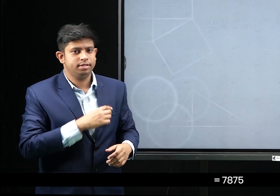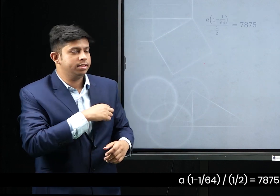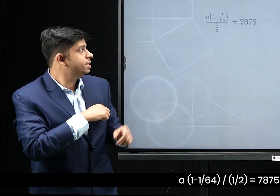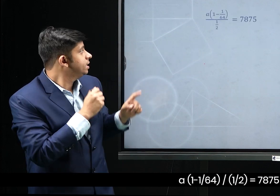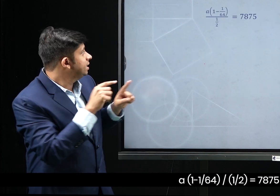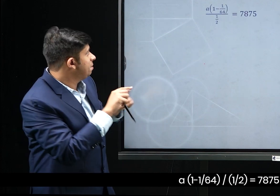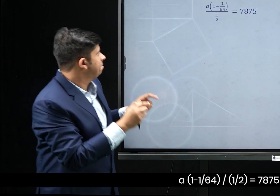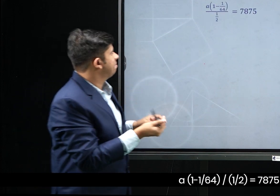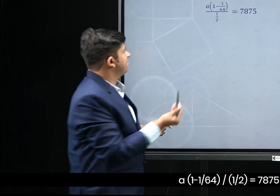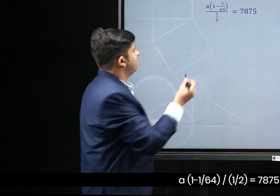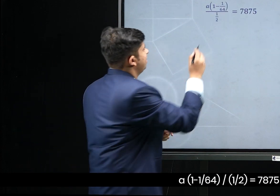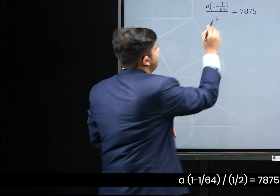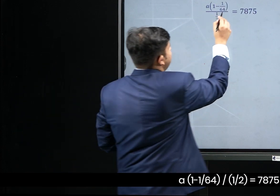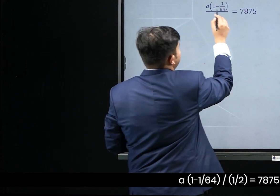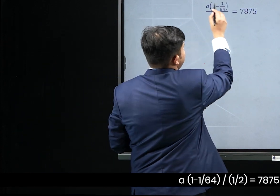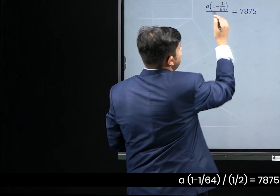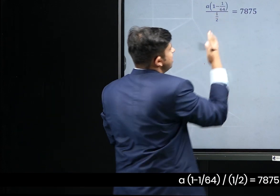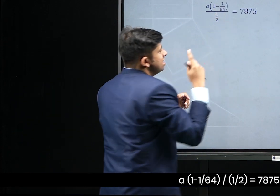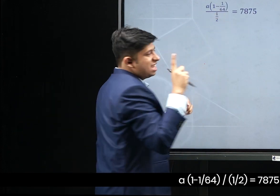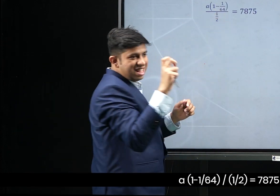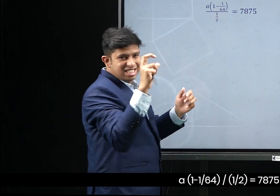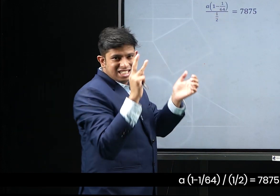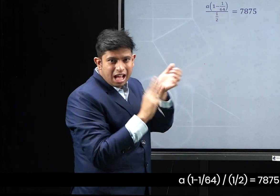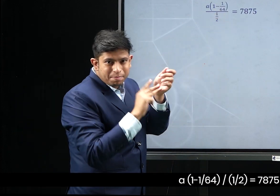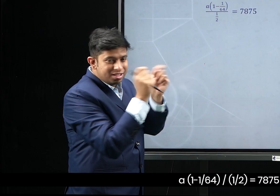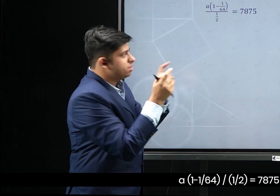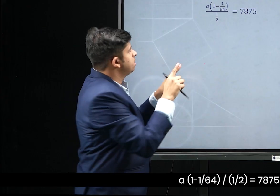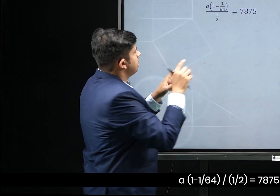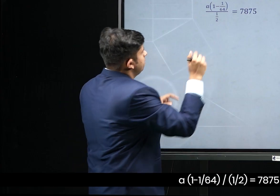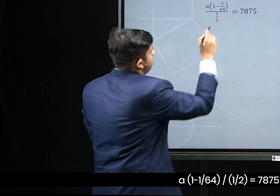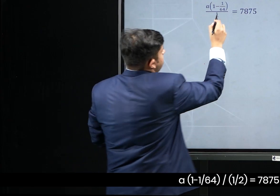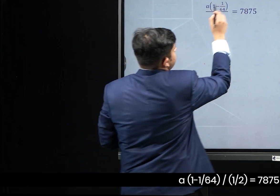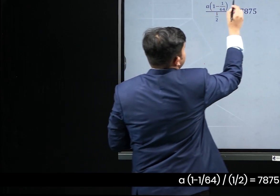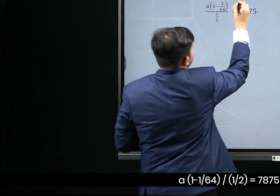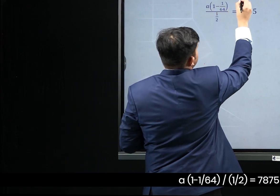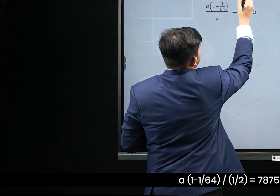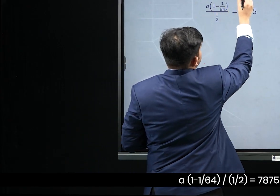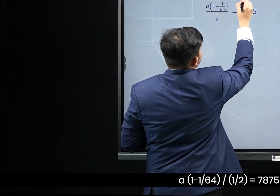A 1/164 half equals 7875.